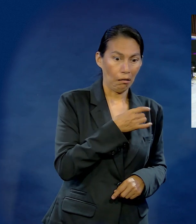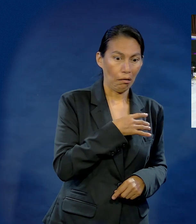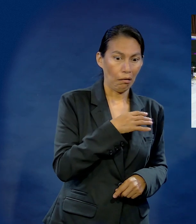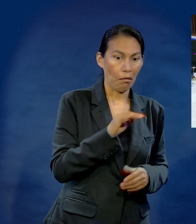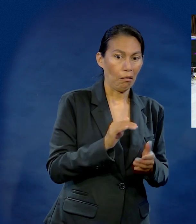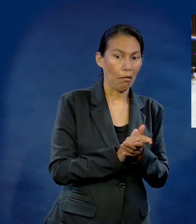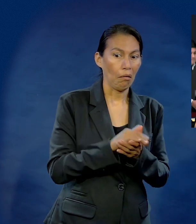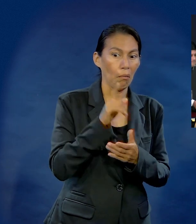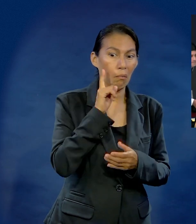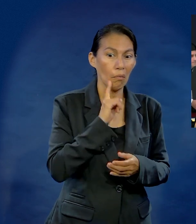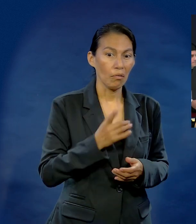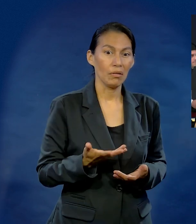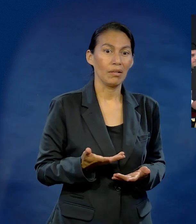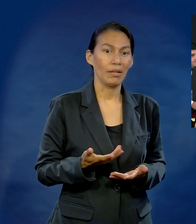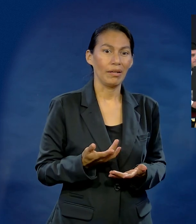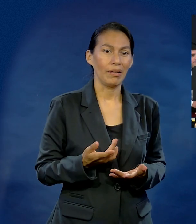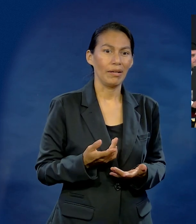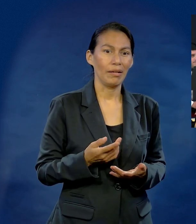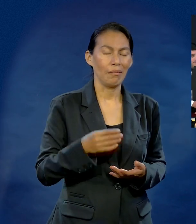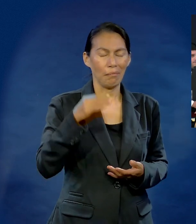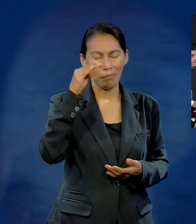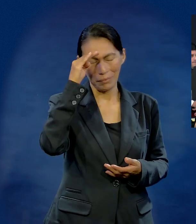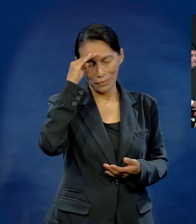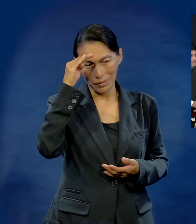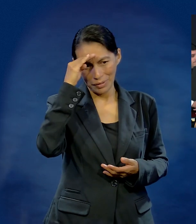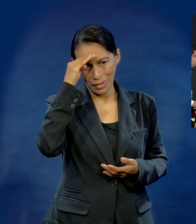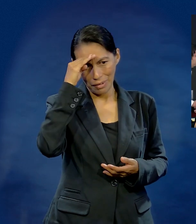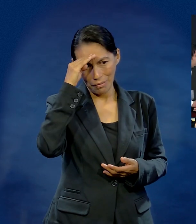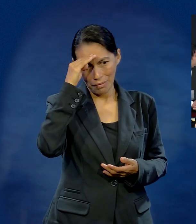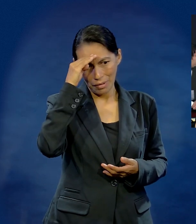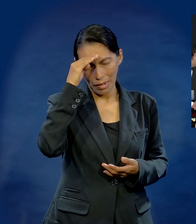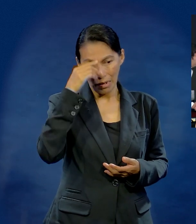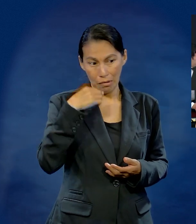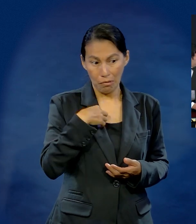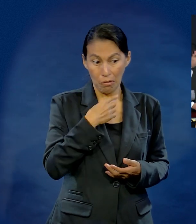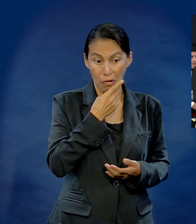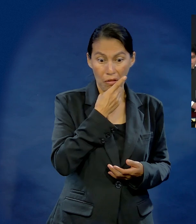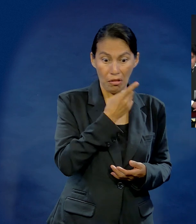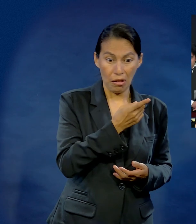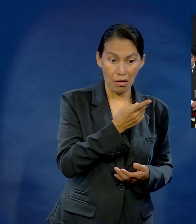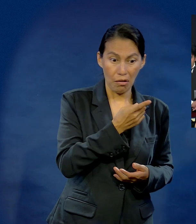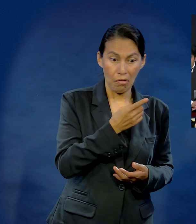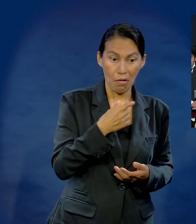Si lo tiene, por favor, diga amén. Amén.